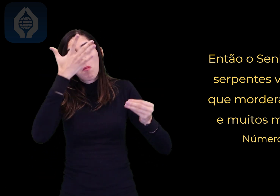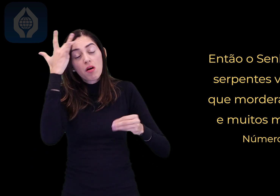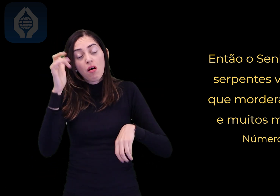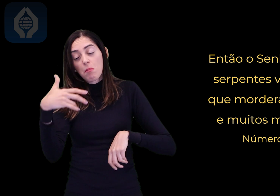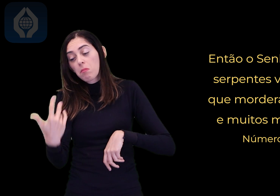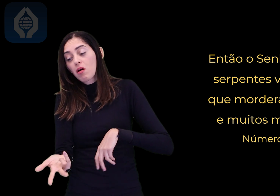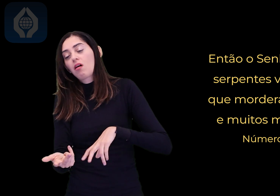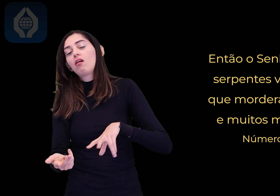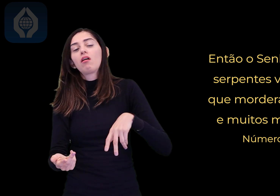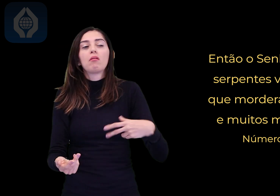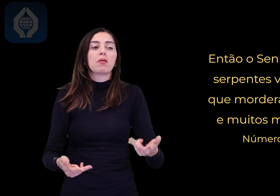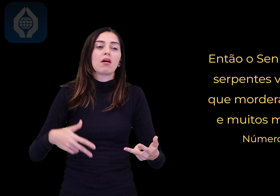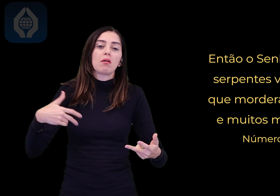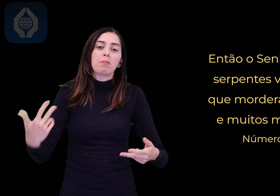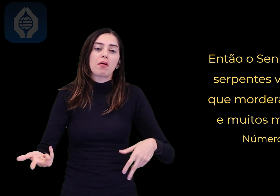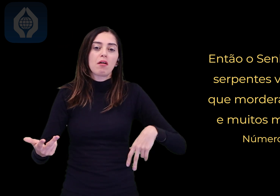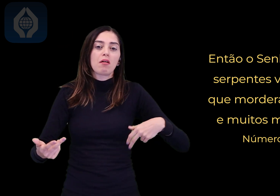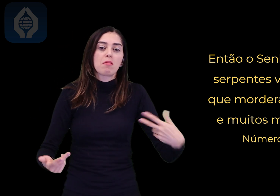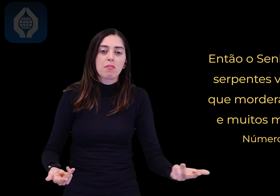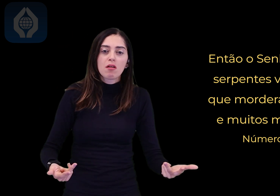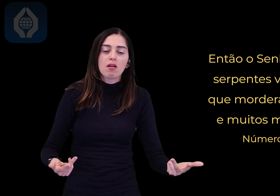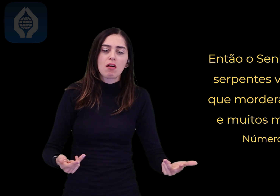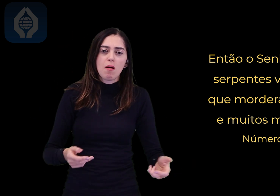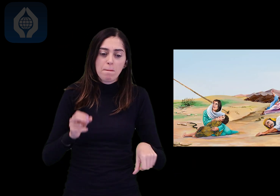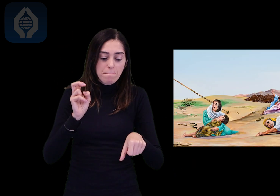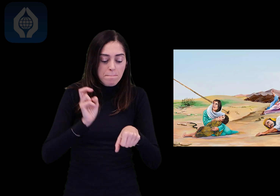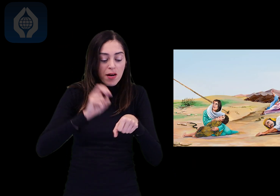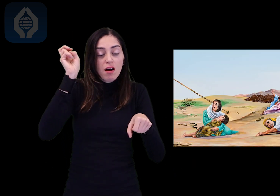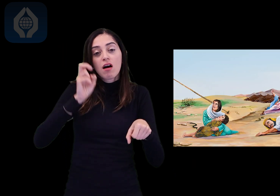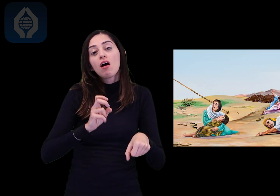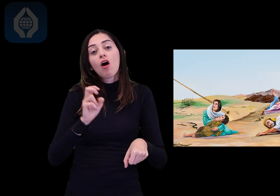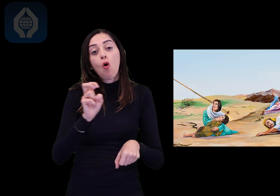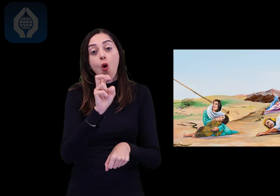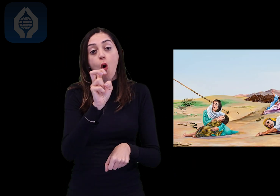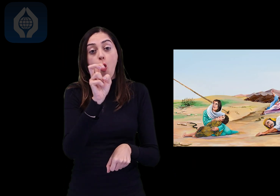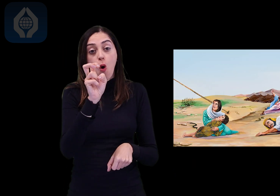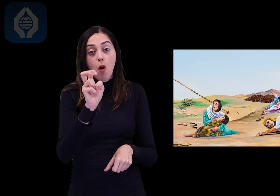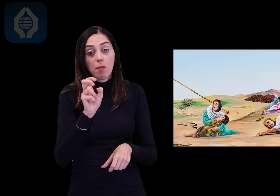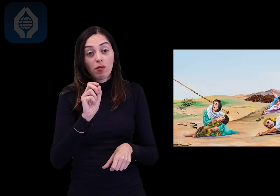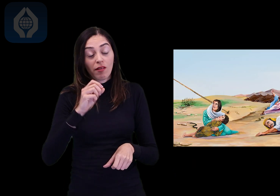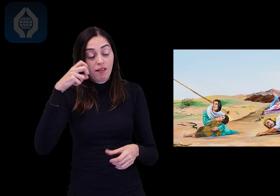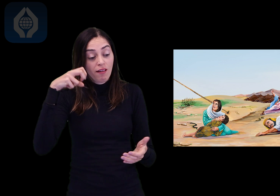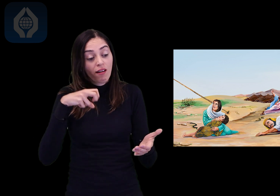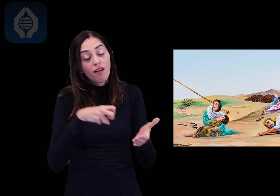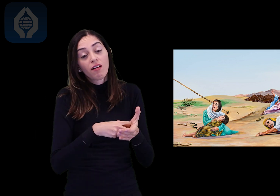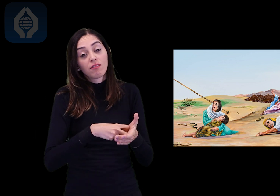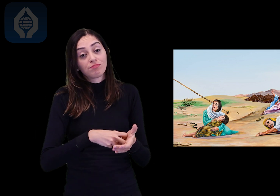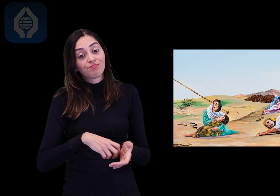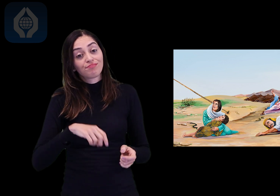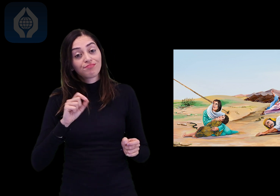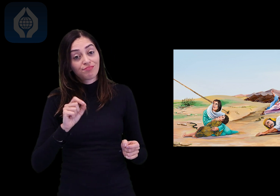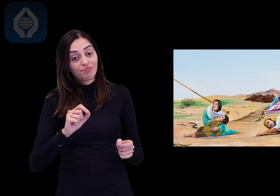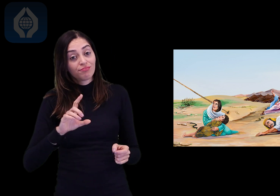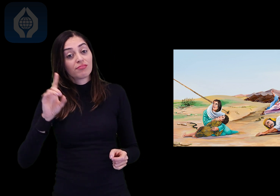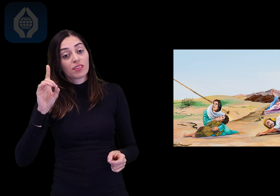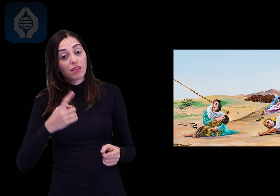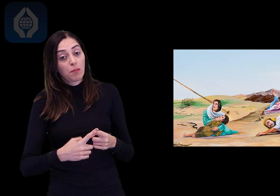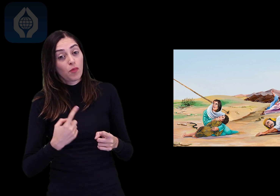que morderam o povo e muitos morreram. Os israelitas morreram porque foram picados pelas cobras. Esse foi o castigo